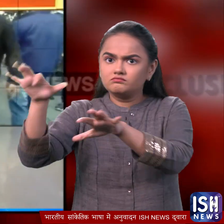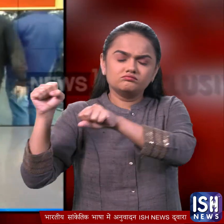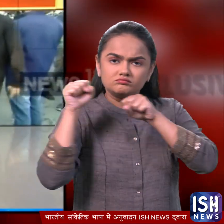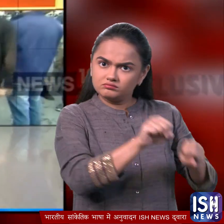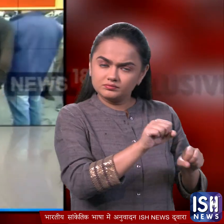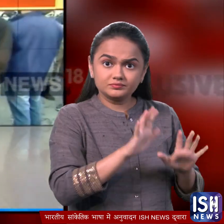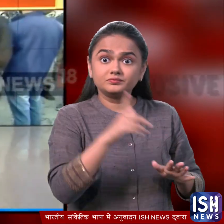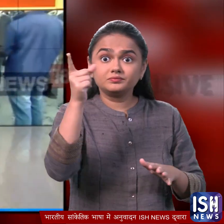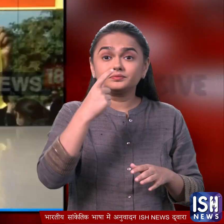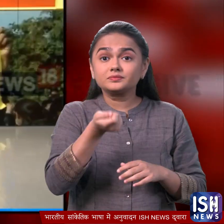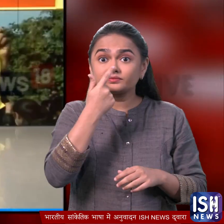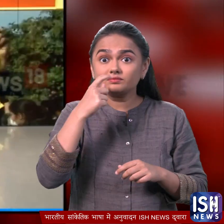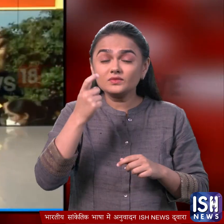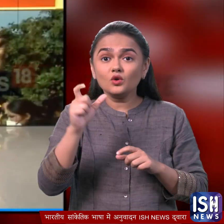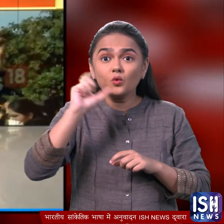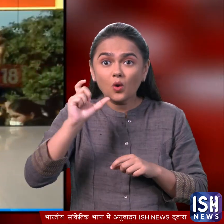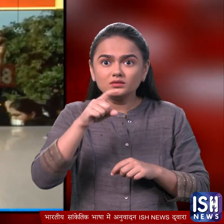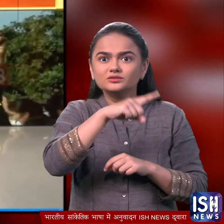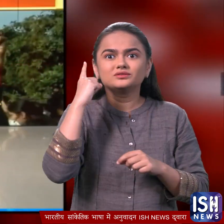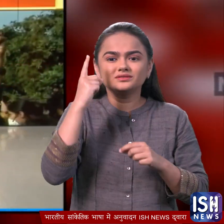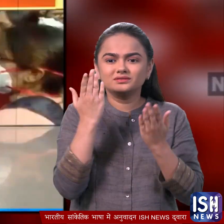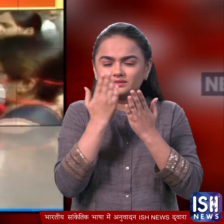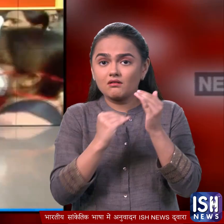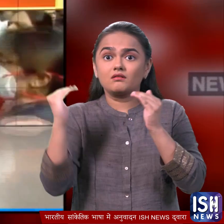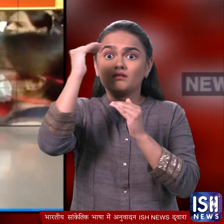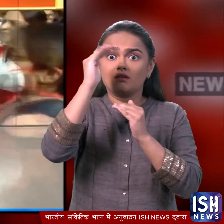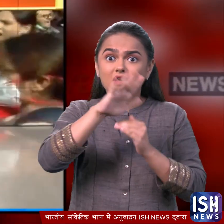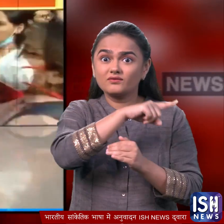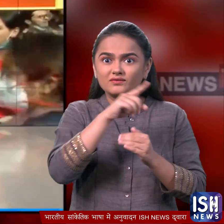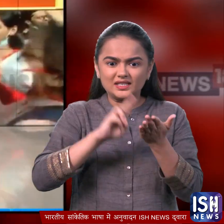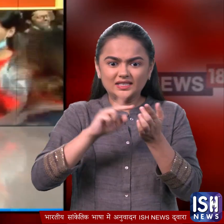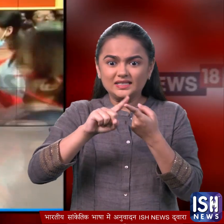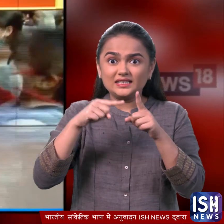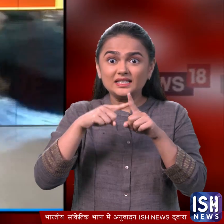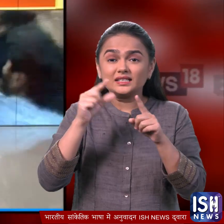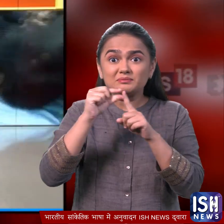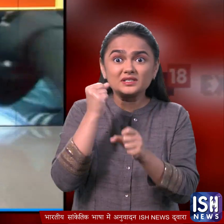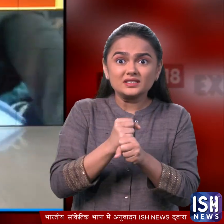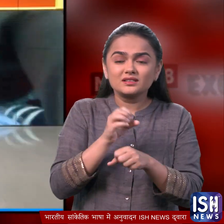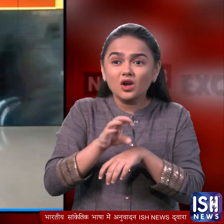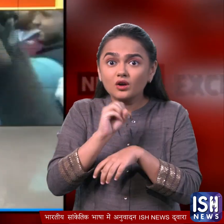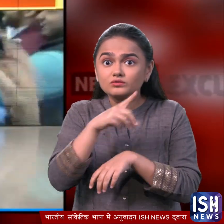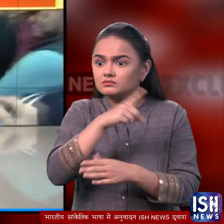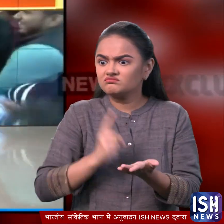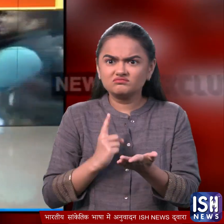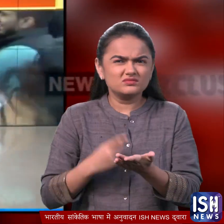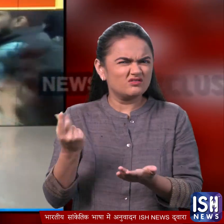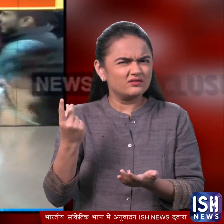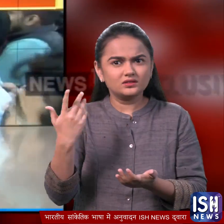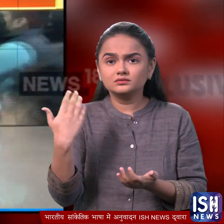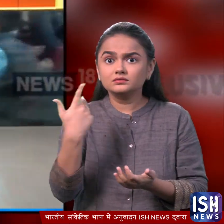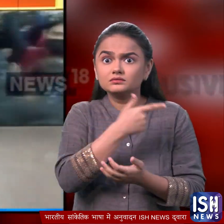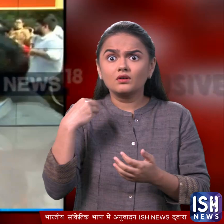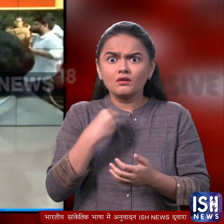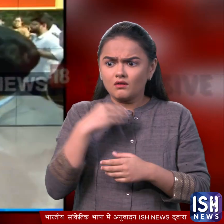में ले लिया। मेडिकल कॉलेजों में पोस्ट ग्रेजुएट कोर्स में दाखिले के लिए होने वाली नीट पीजी काउंसलिंग जल्द कराने की मांग को लेकर ये डॉक्टर